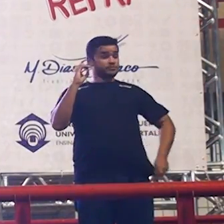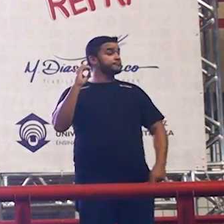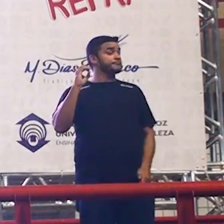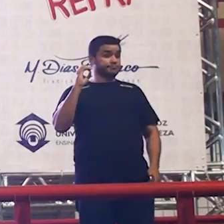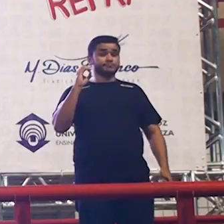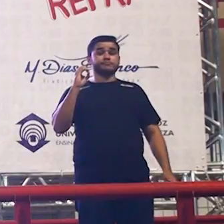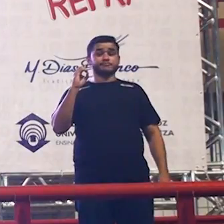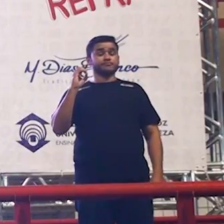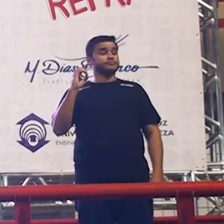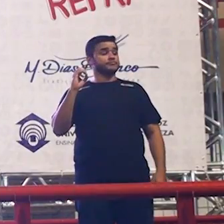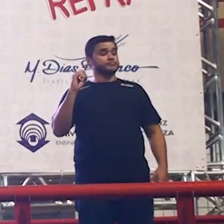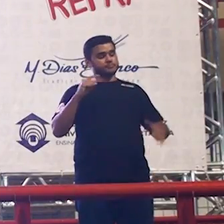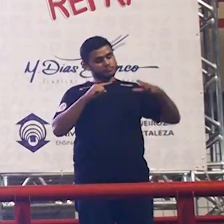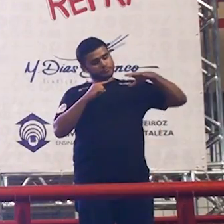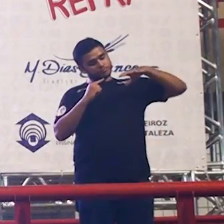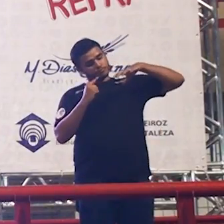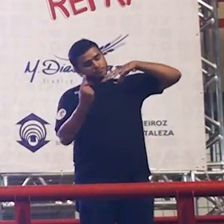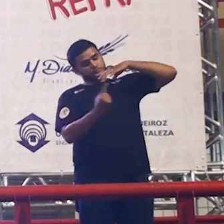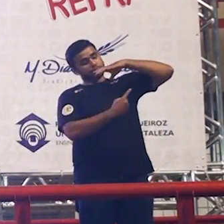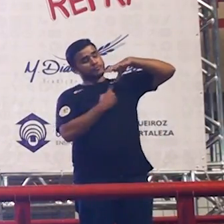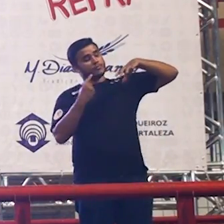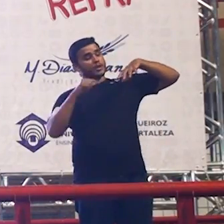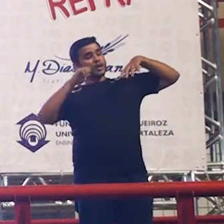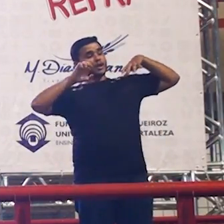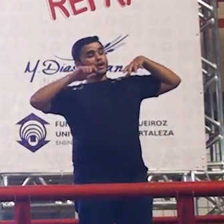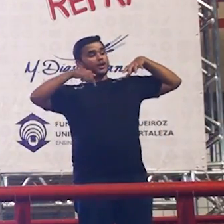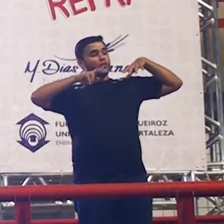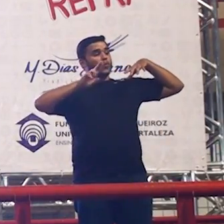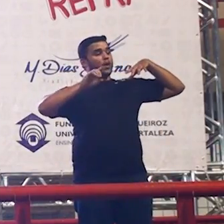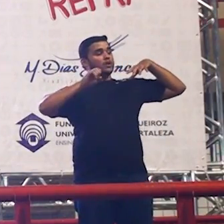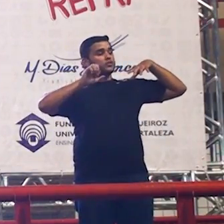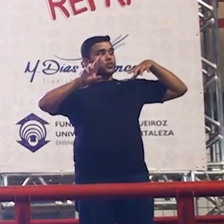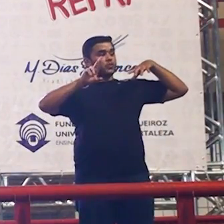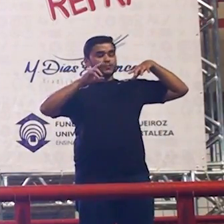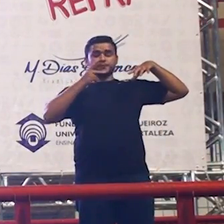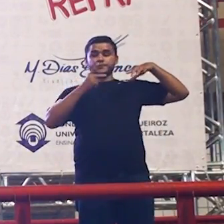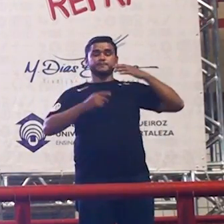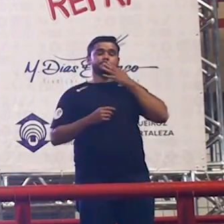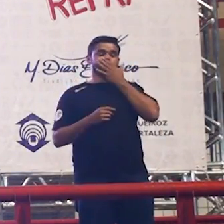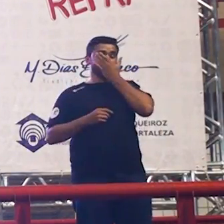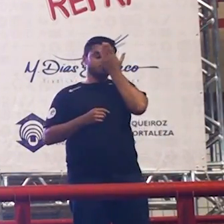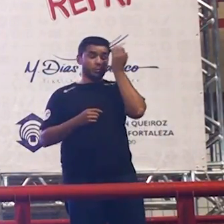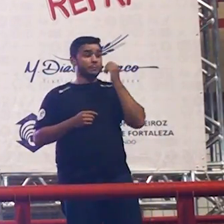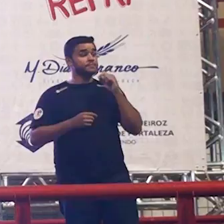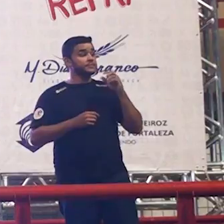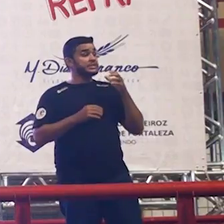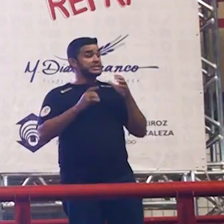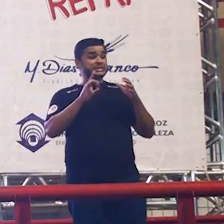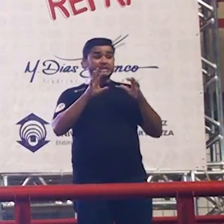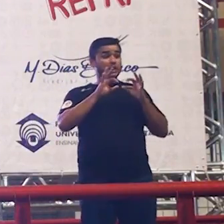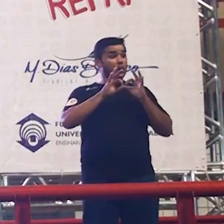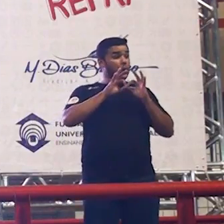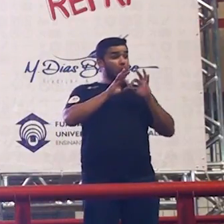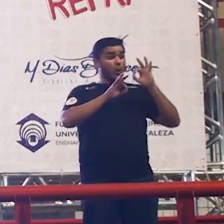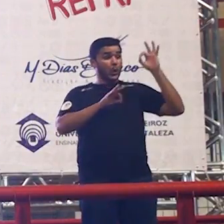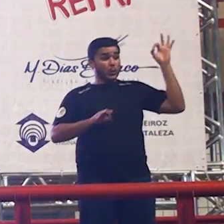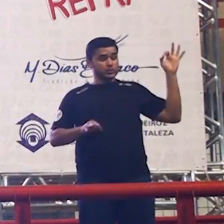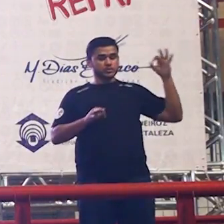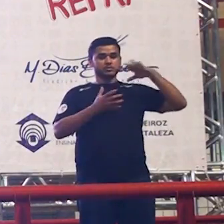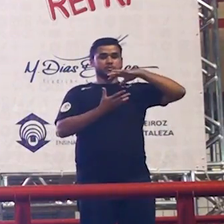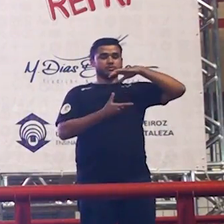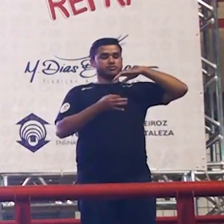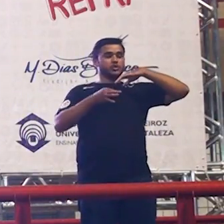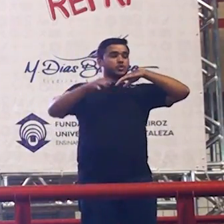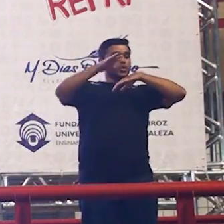ao Equador, latitude baixa. Guardamos? Quanto mais distante do Equador, maior a latitude. Está aqui no desenho,